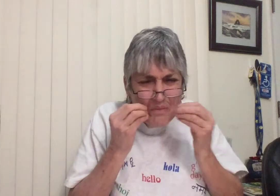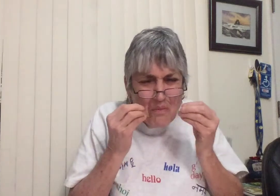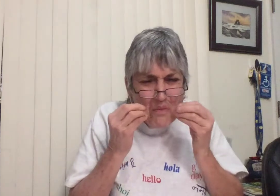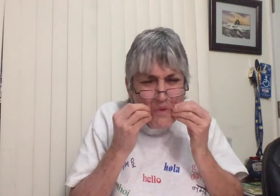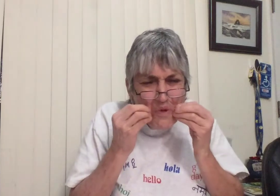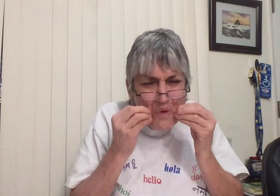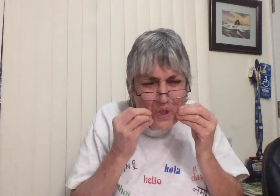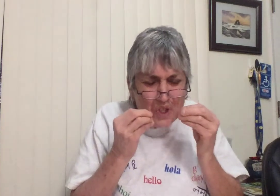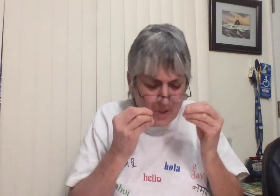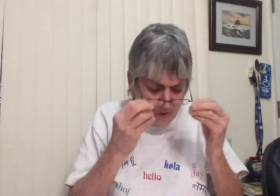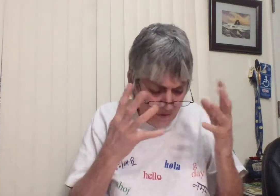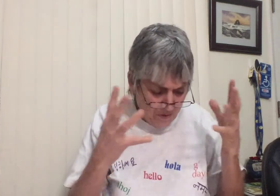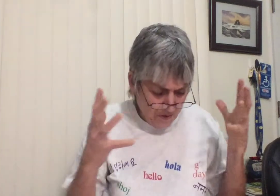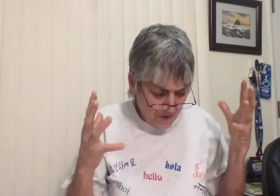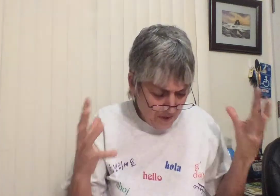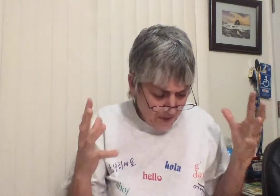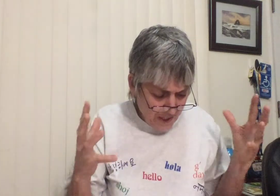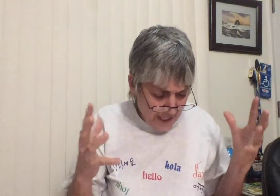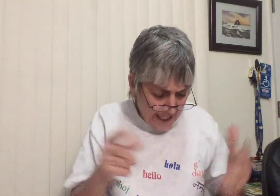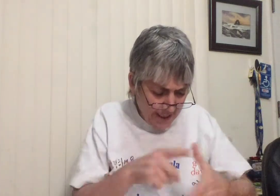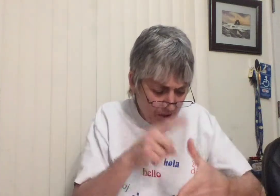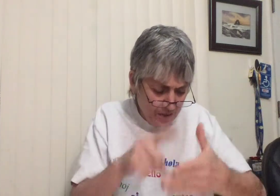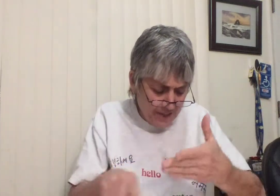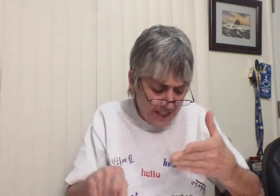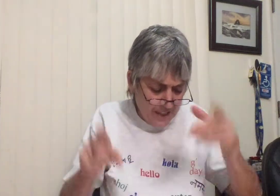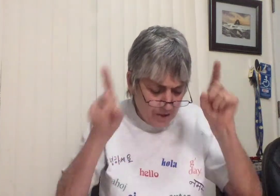Comen mucho. Entonces los